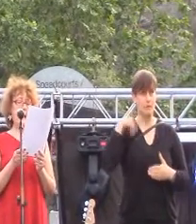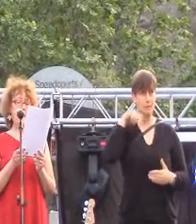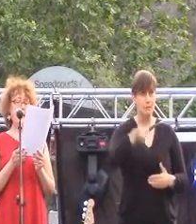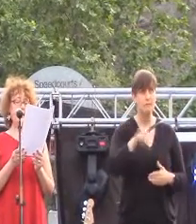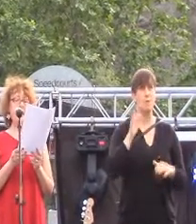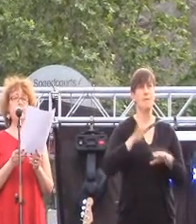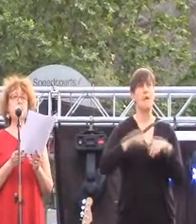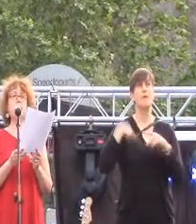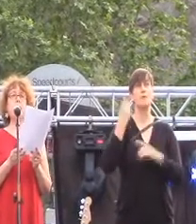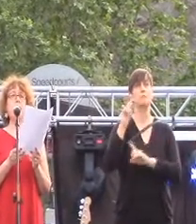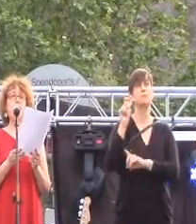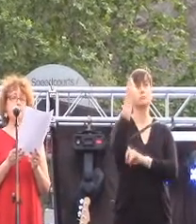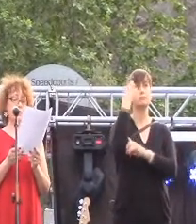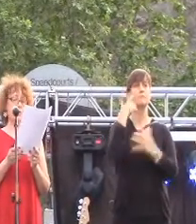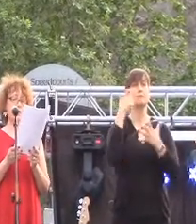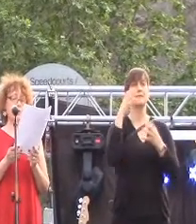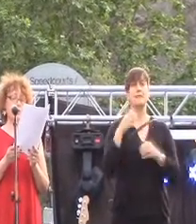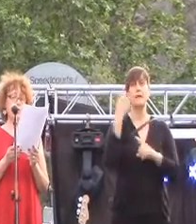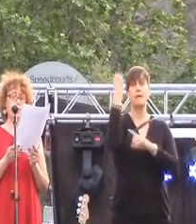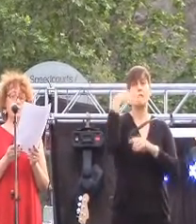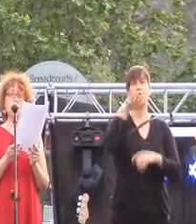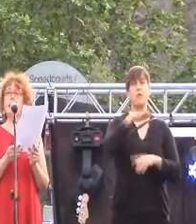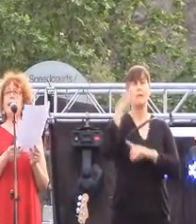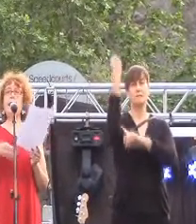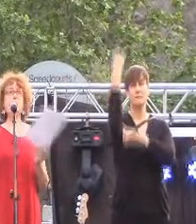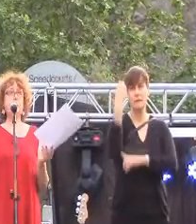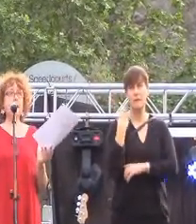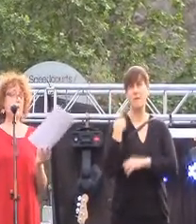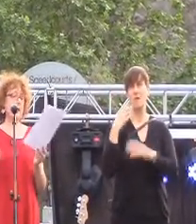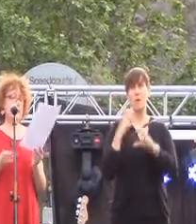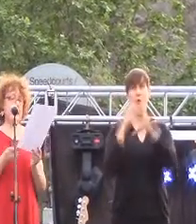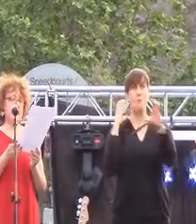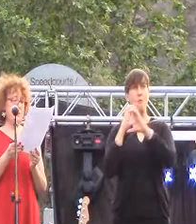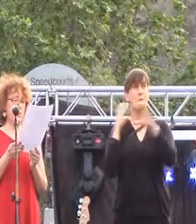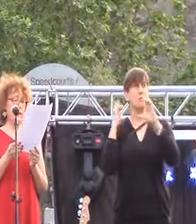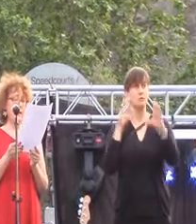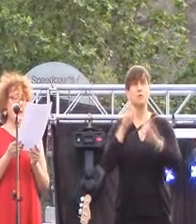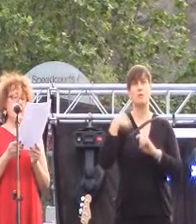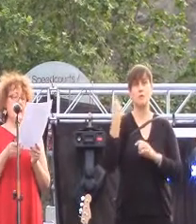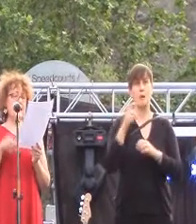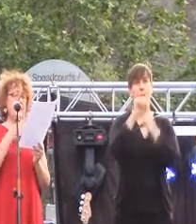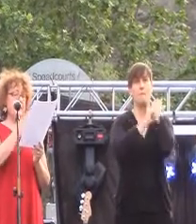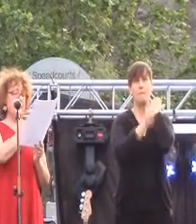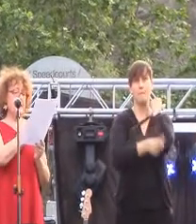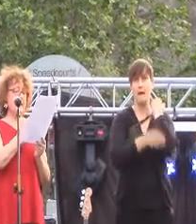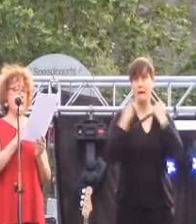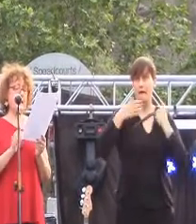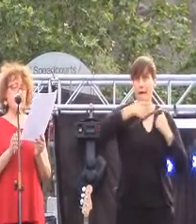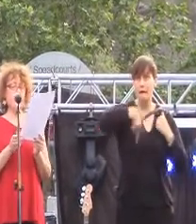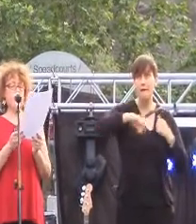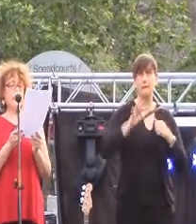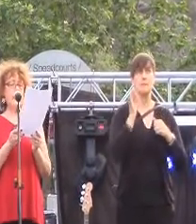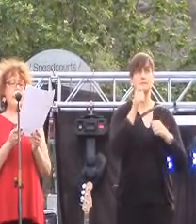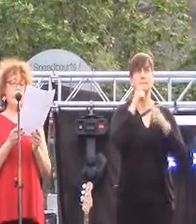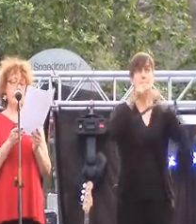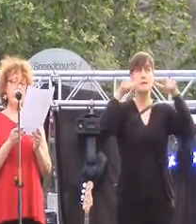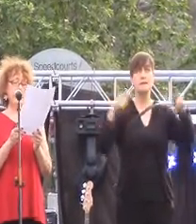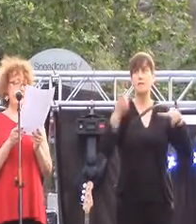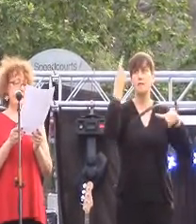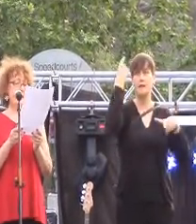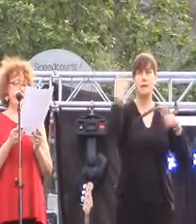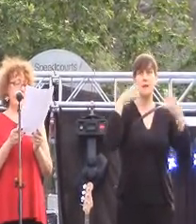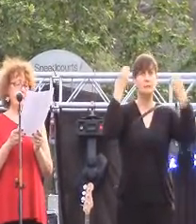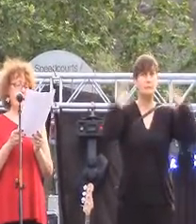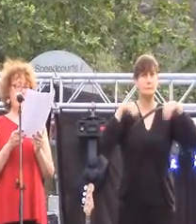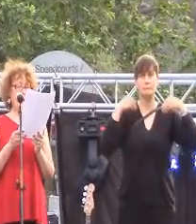aconseguir amb èxit semàfors, autobusos, aquest parc on estem avui, la seva piscina, que vaig gaudir